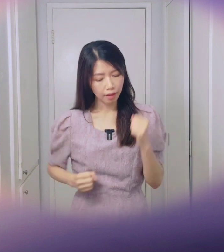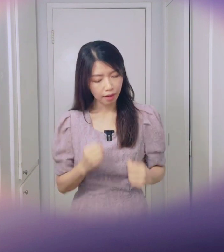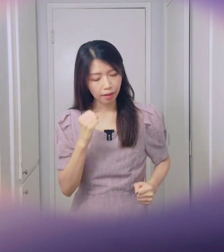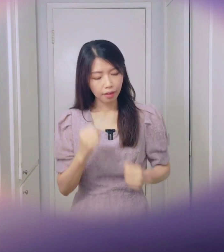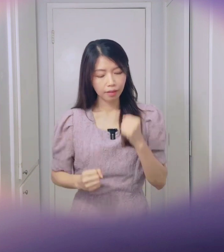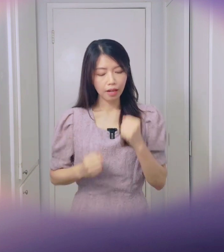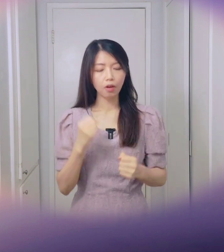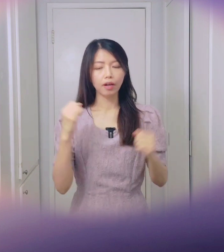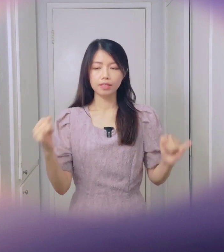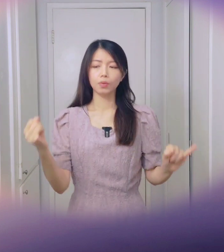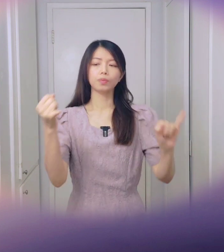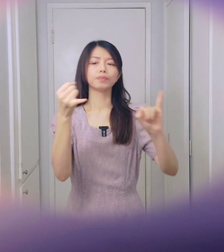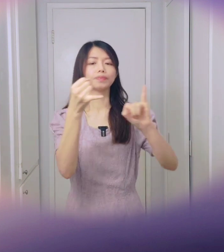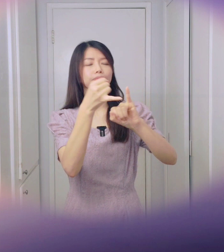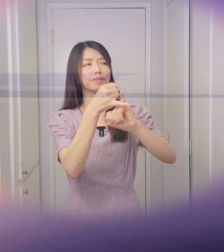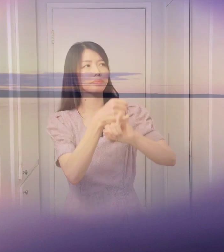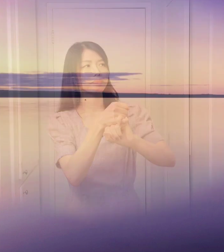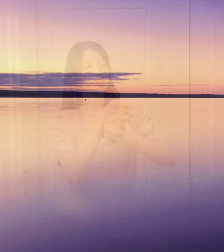나는 달려가겠소.